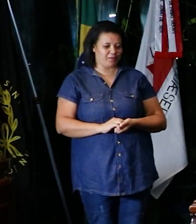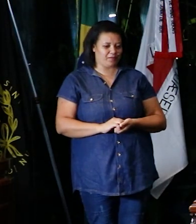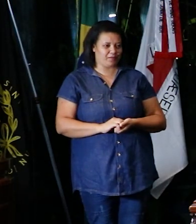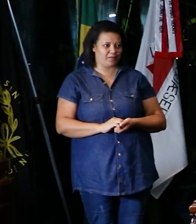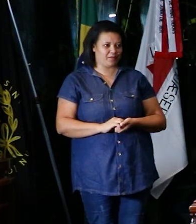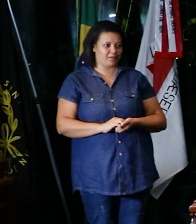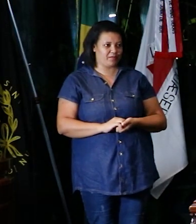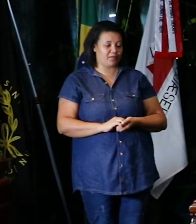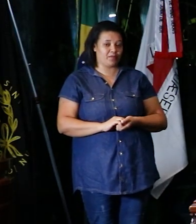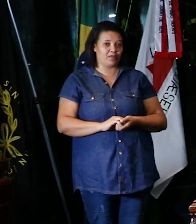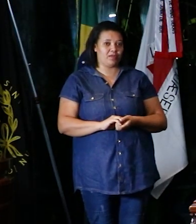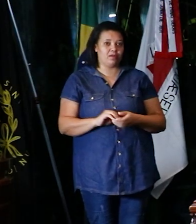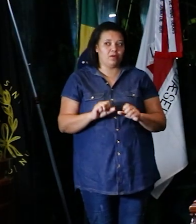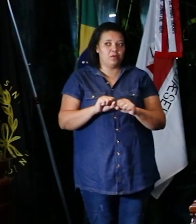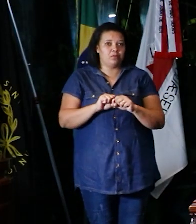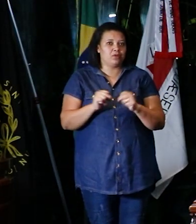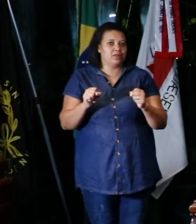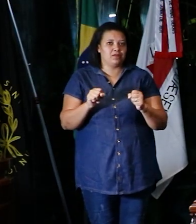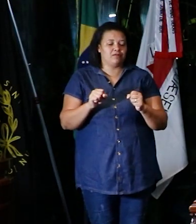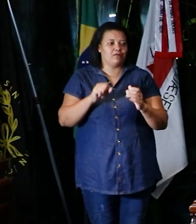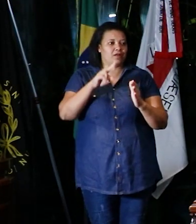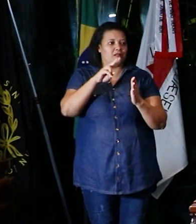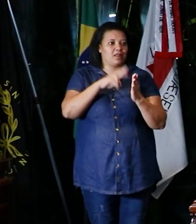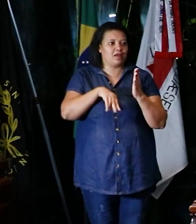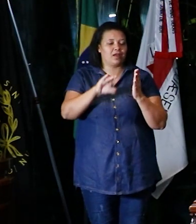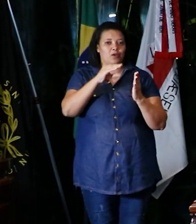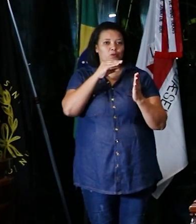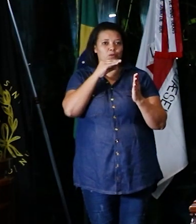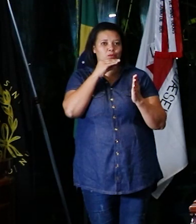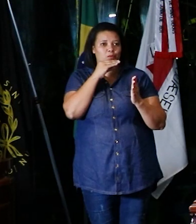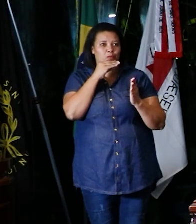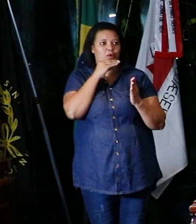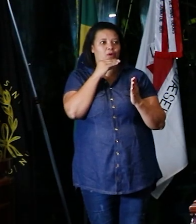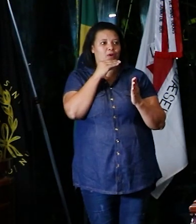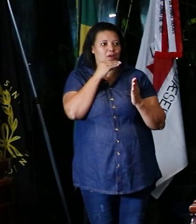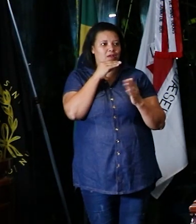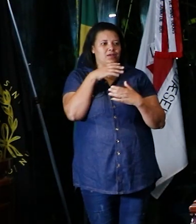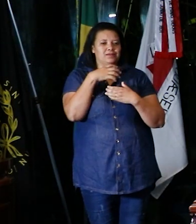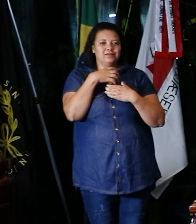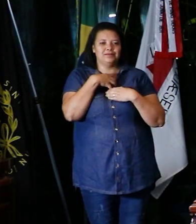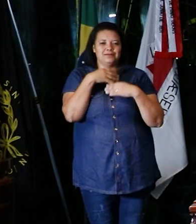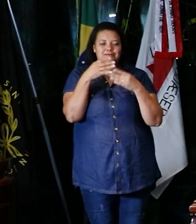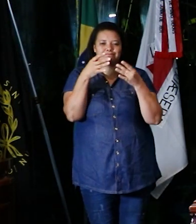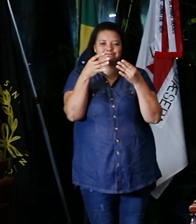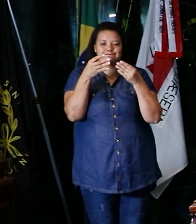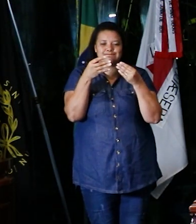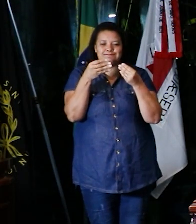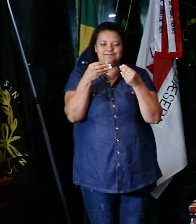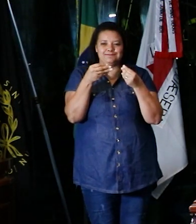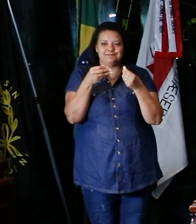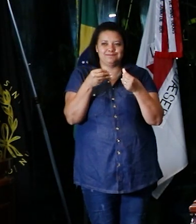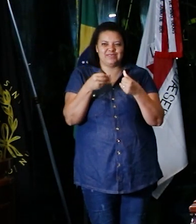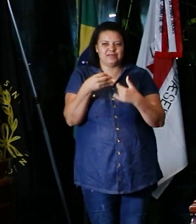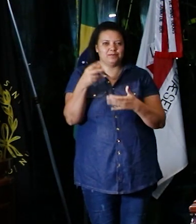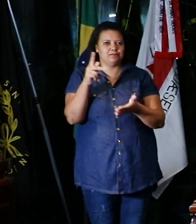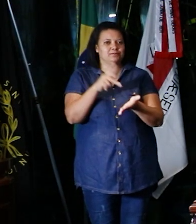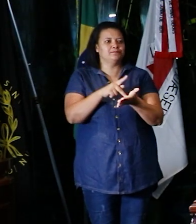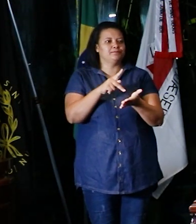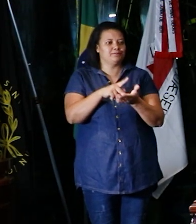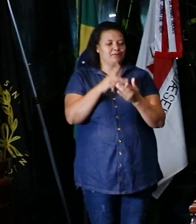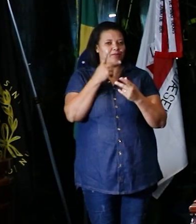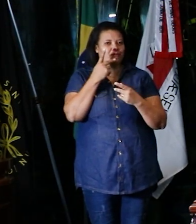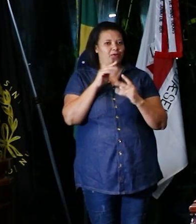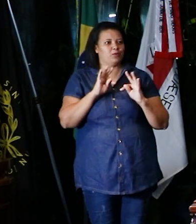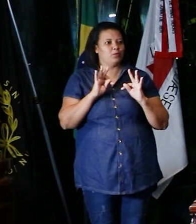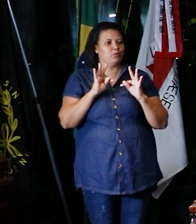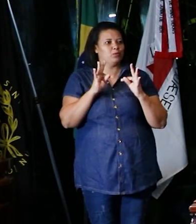Mas é impossível ler Drummond e não sentir essa sinceridade, Sim. né? com que ele fala de